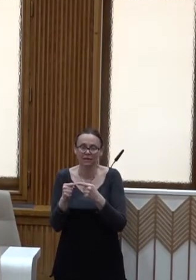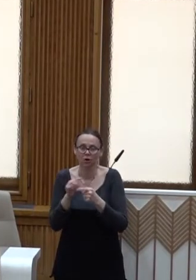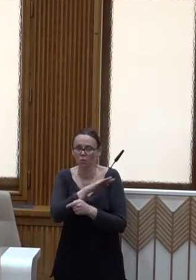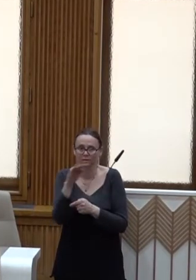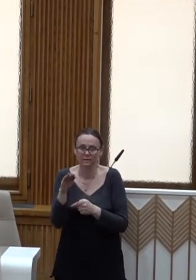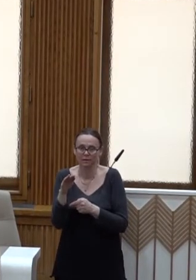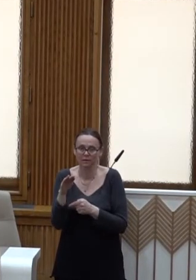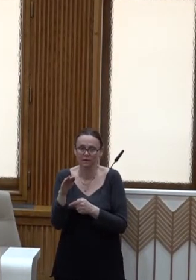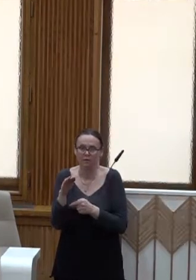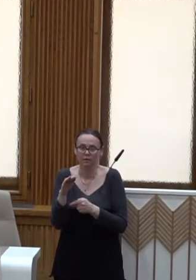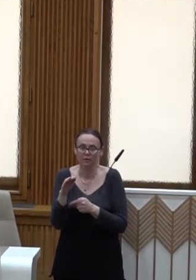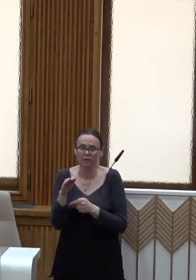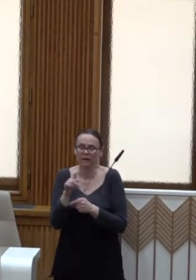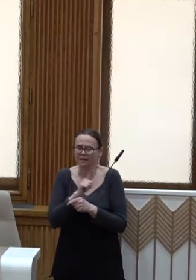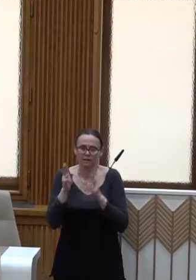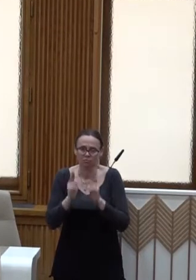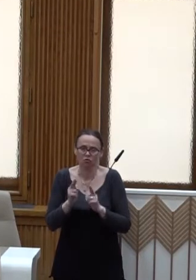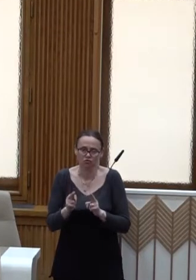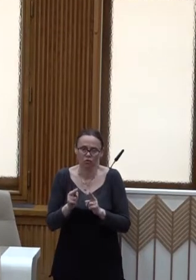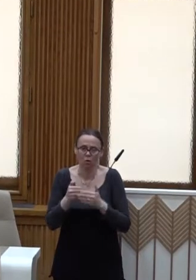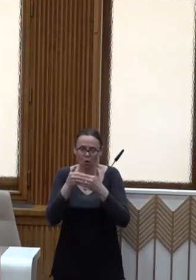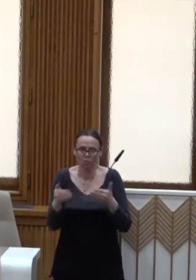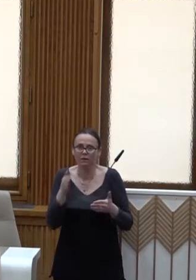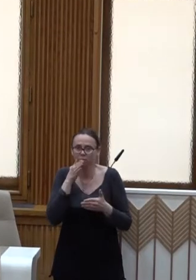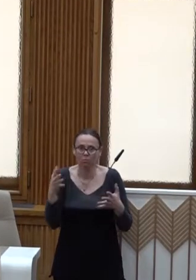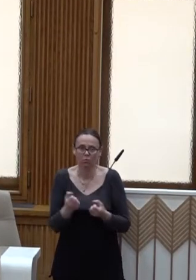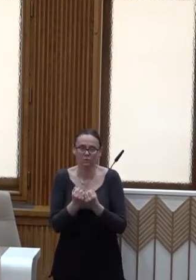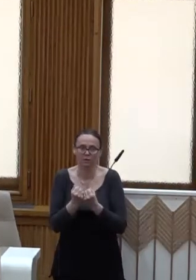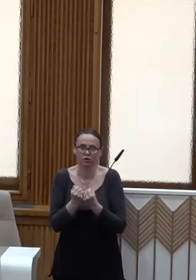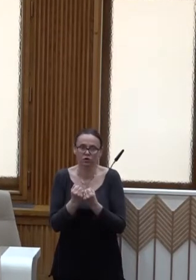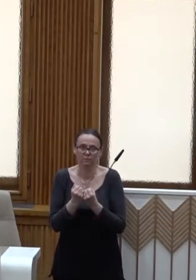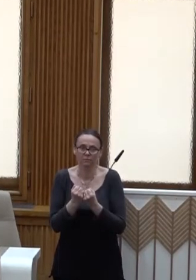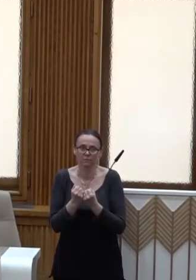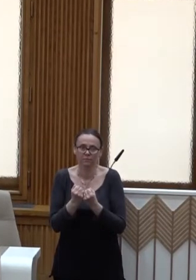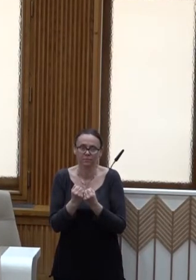vseh stikov z ukazom ni možno omejiti, bomo uspešni.